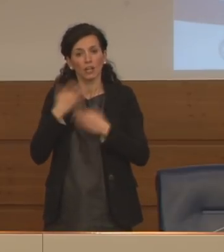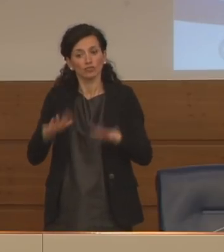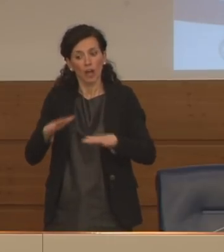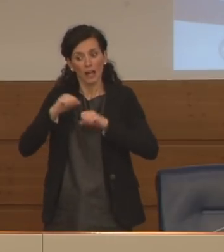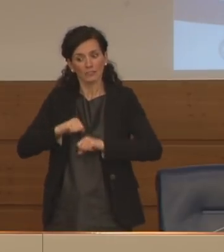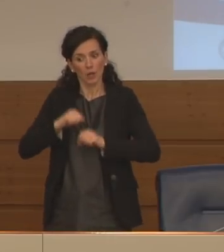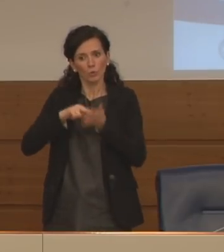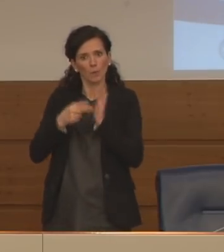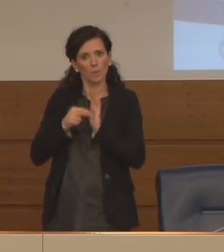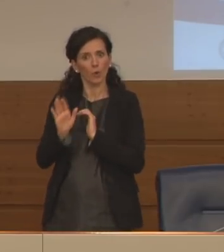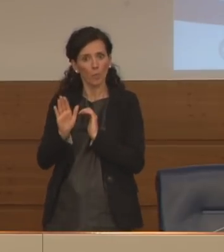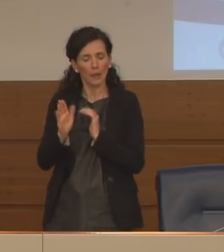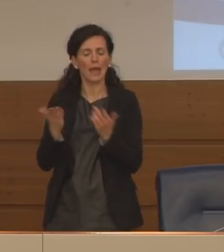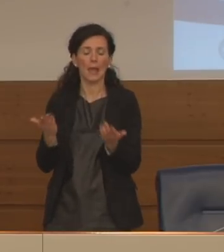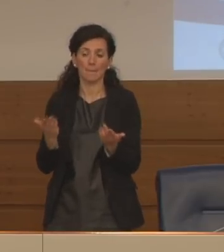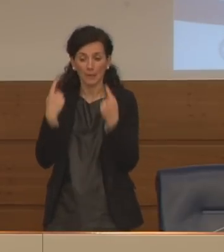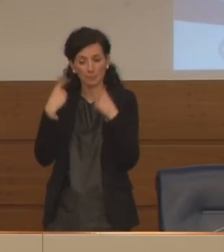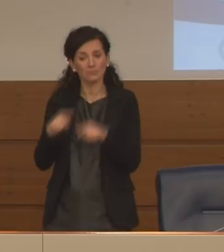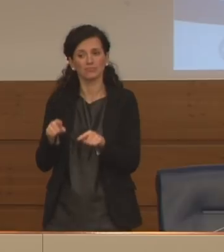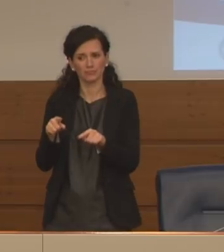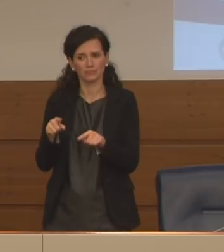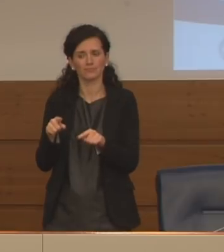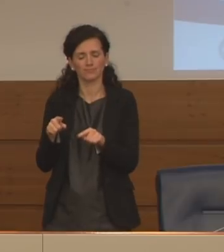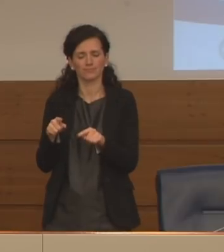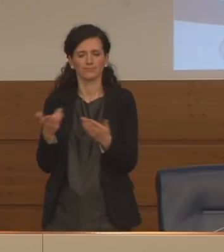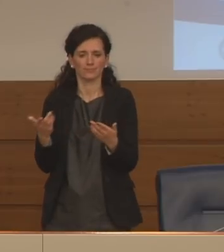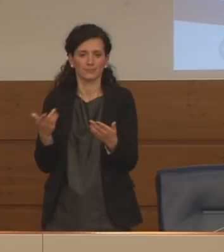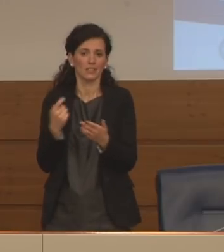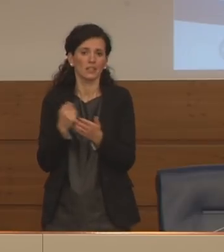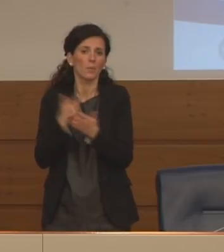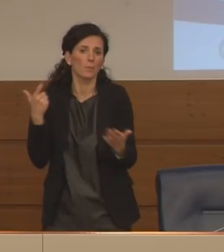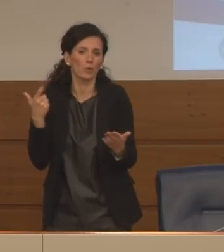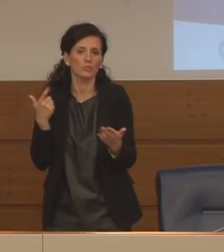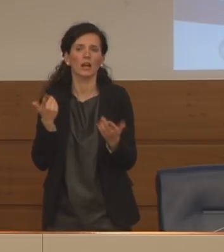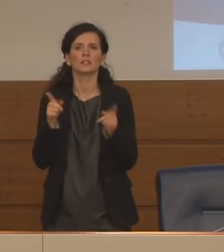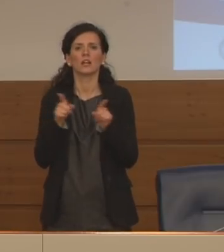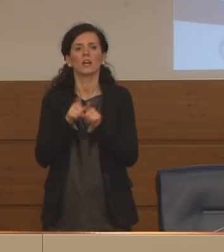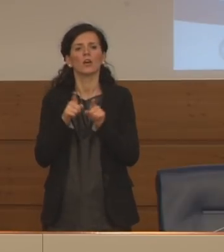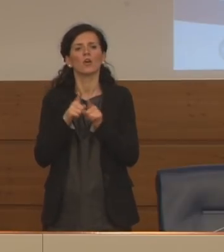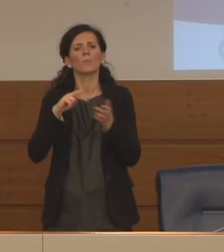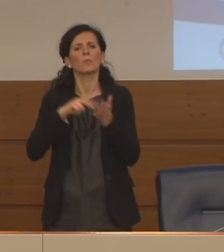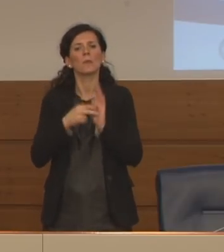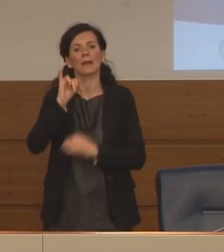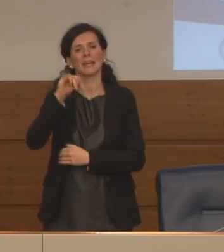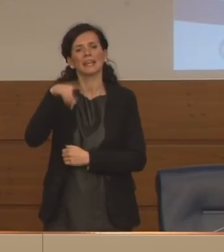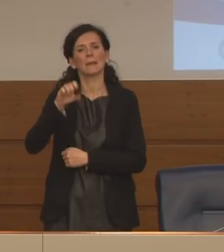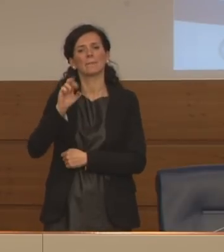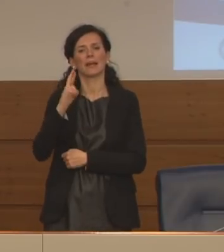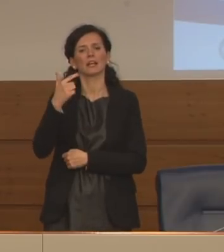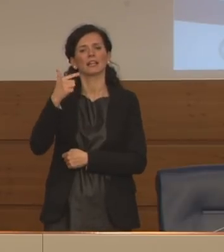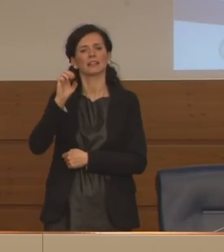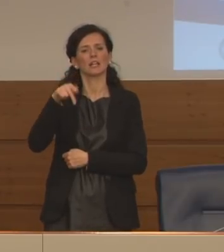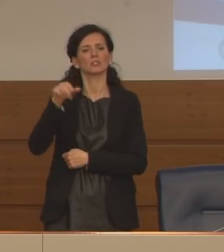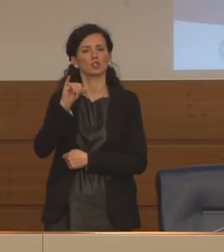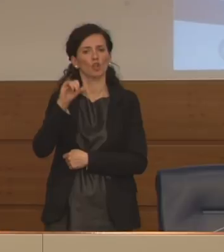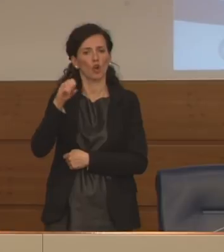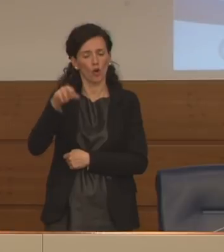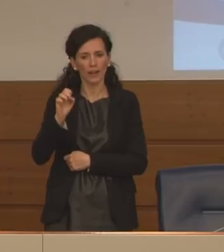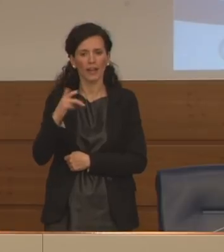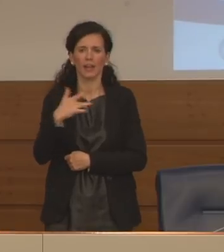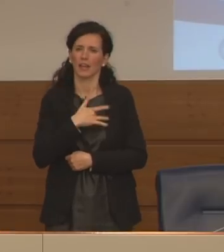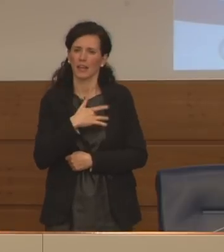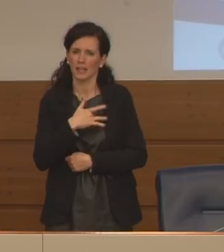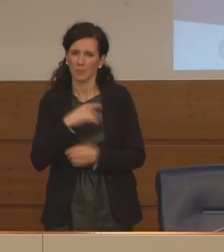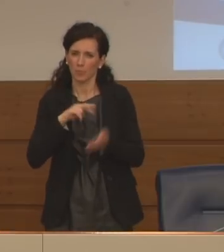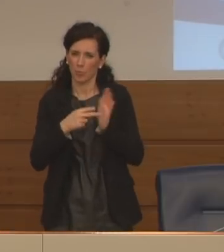fondamentale e in particolare patologie come l'ipertensione la cardiopatia ischemica la fibrillazione atriale